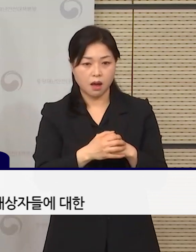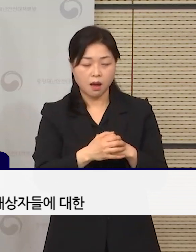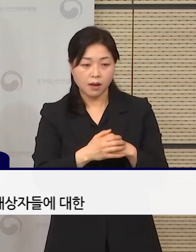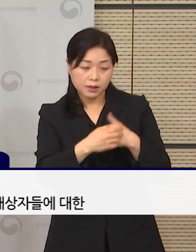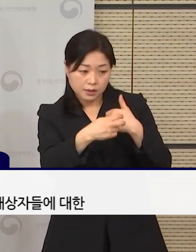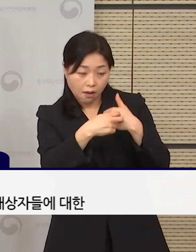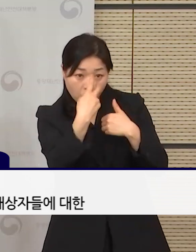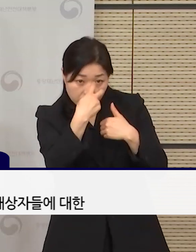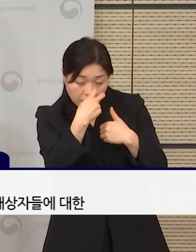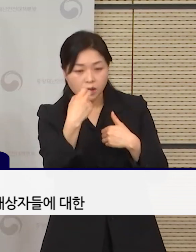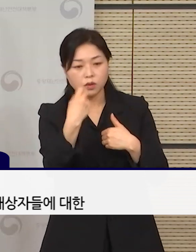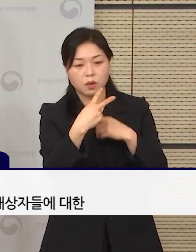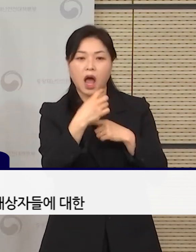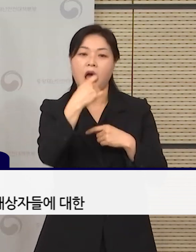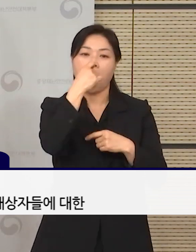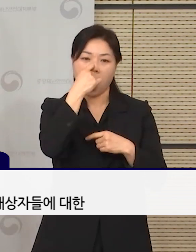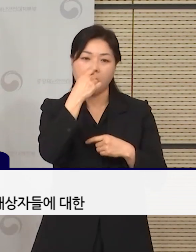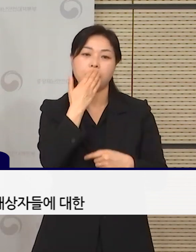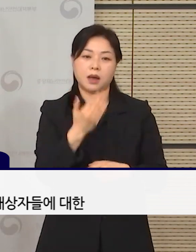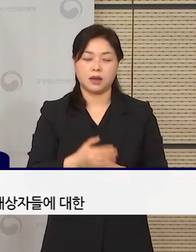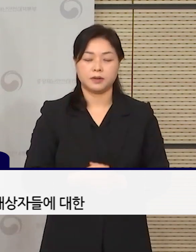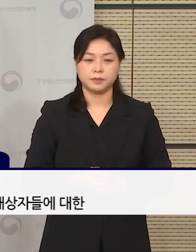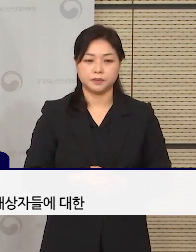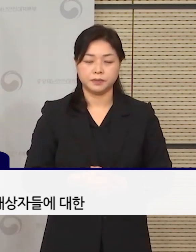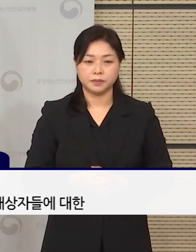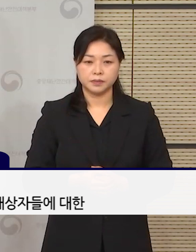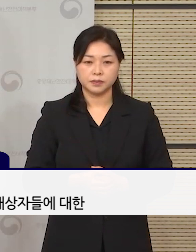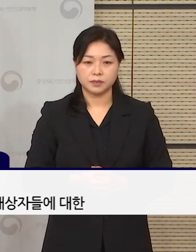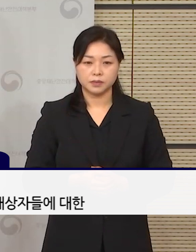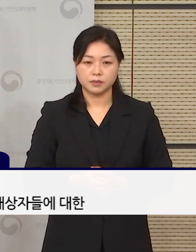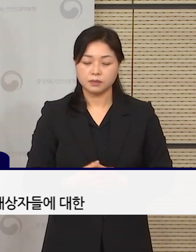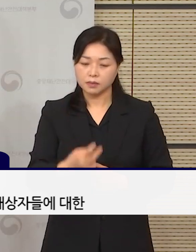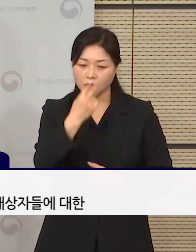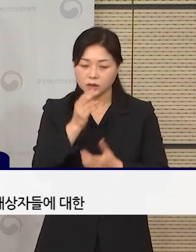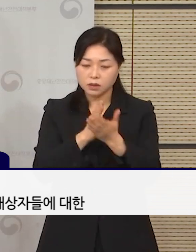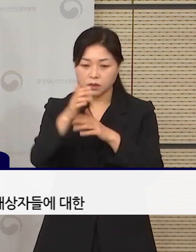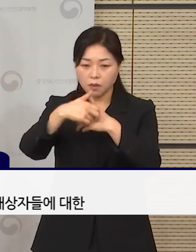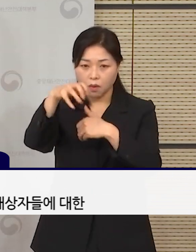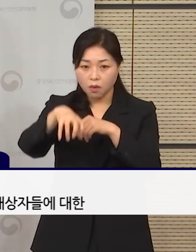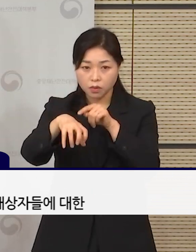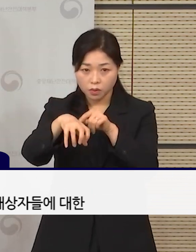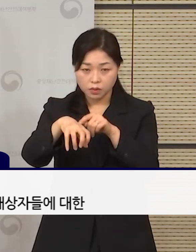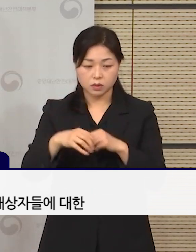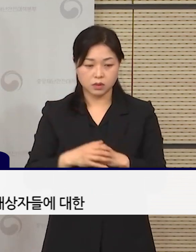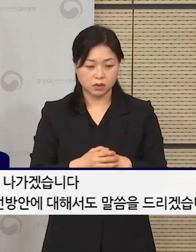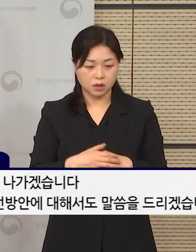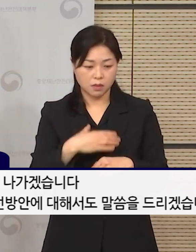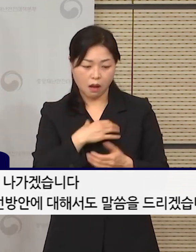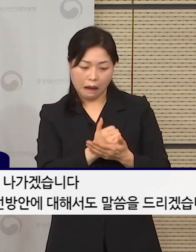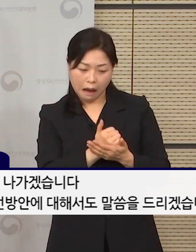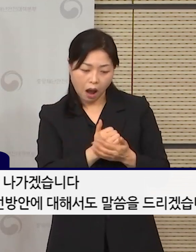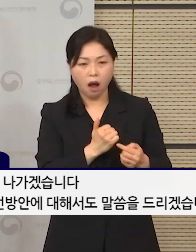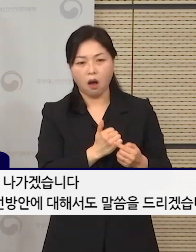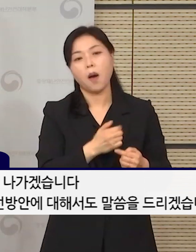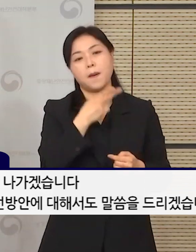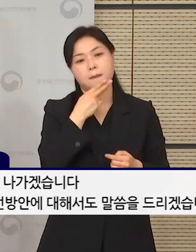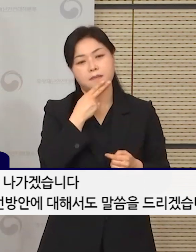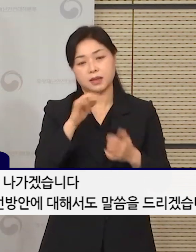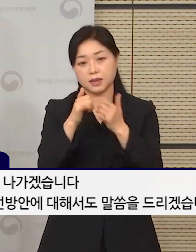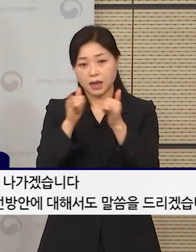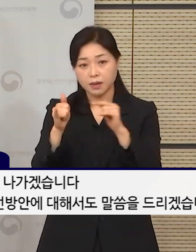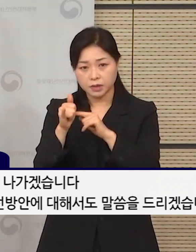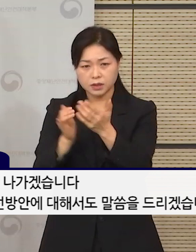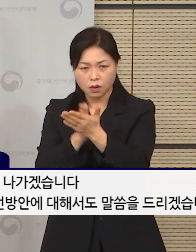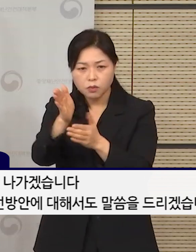검사를 받으실 수 있습니다. 이러나 호흡기 전담 클리닉은 주로 고위험군 이외 대상자들에 대한 검사와 진료 기능을 맡게